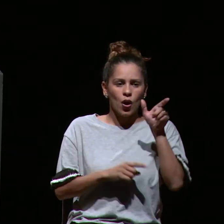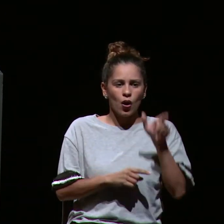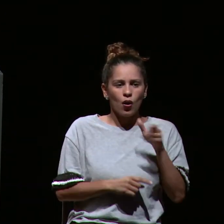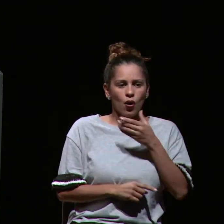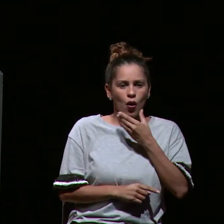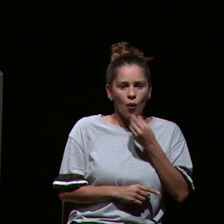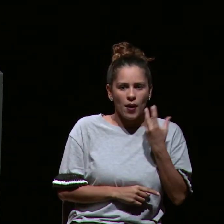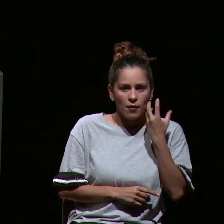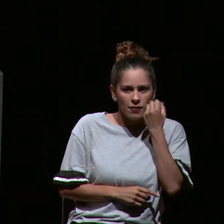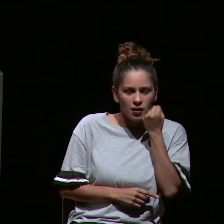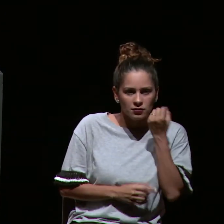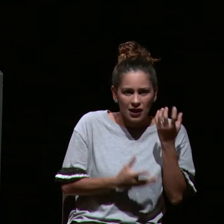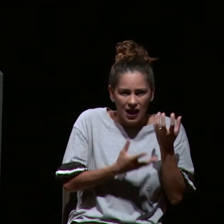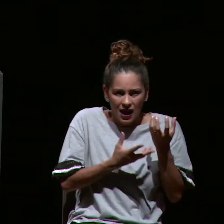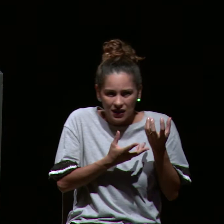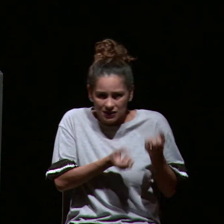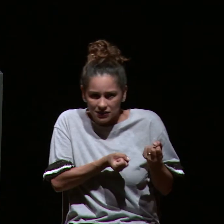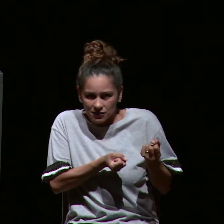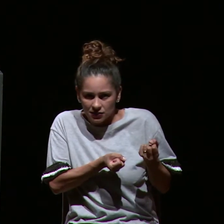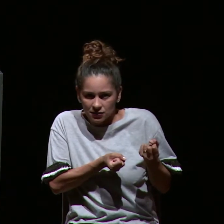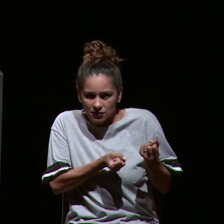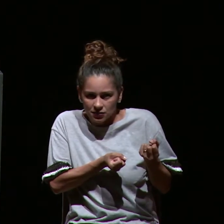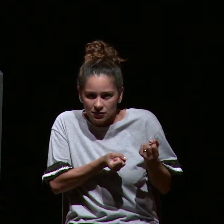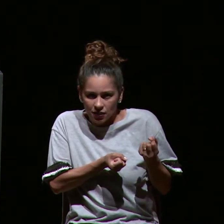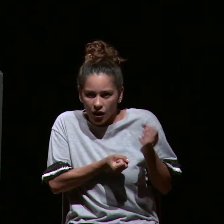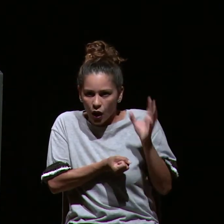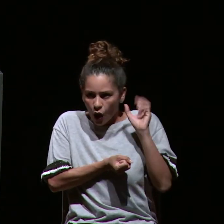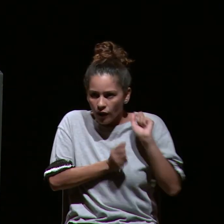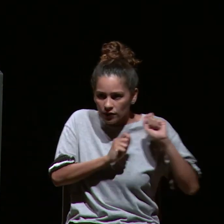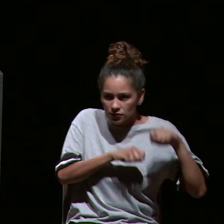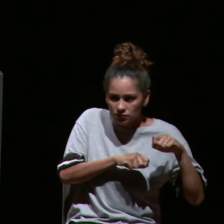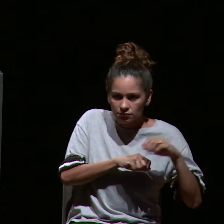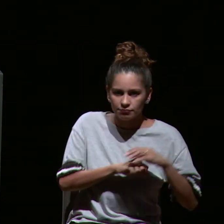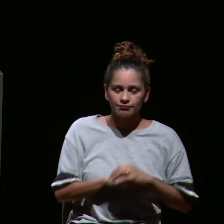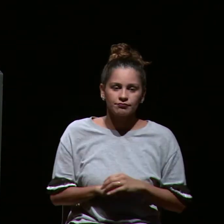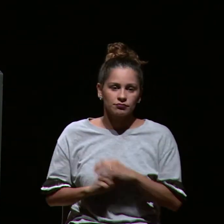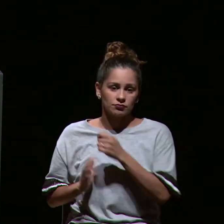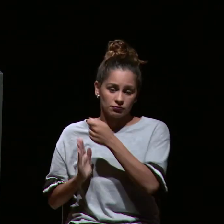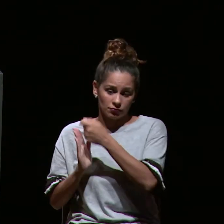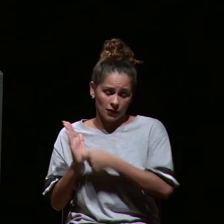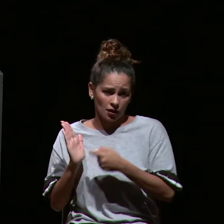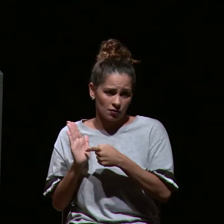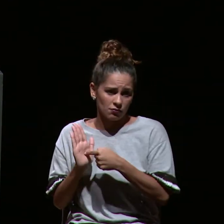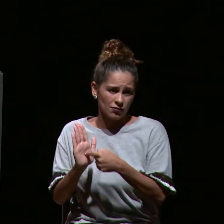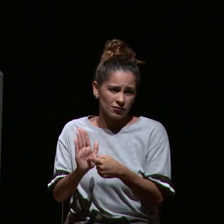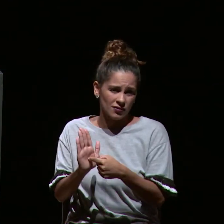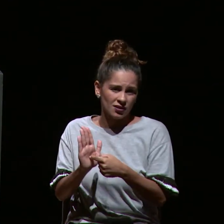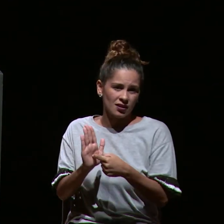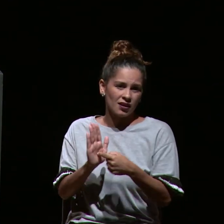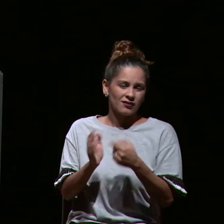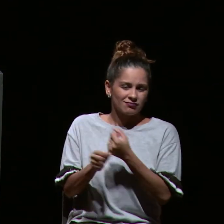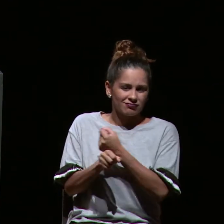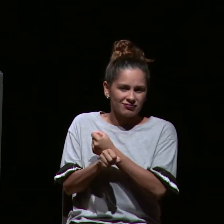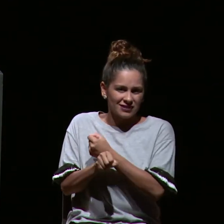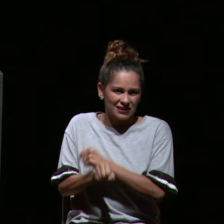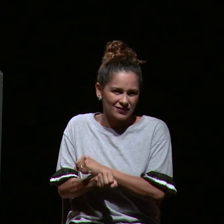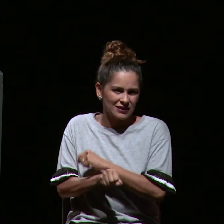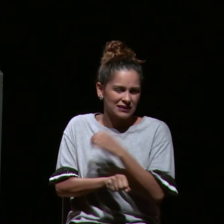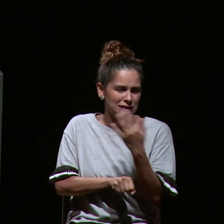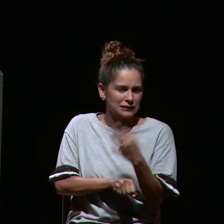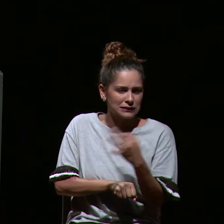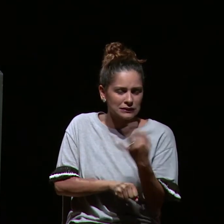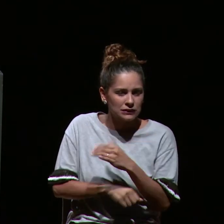aceitar. Se, por um lado, o texto de Manzano seria capaz de demonstrar os horrores da escravidão e, com isso, atingir os